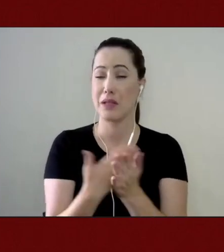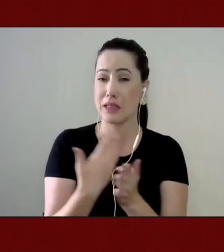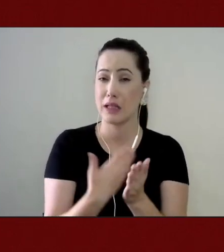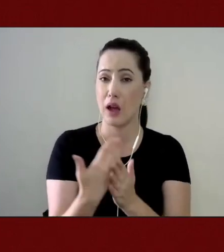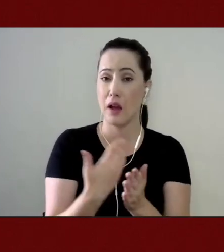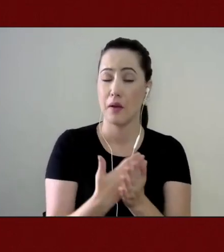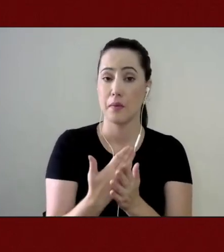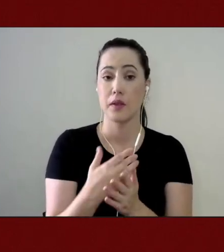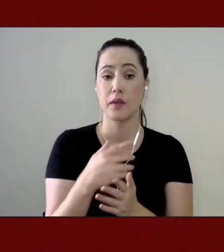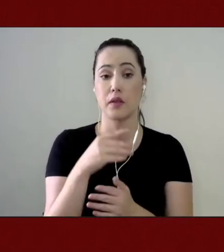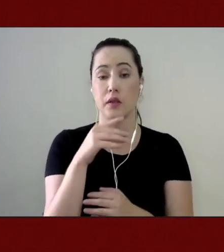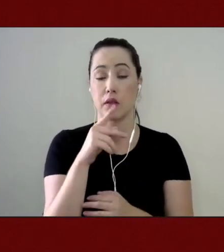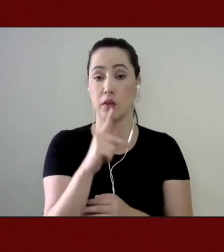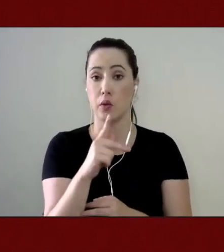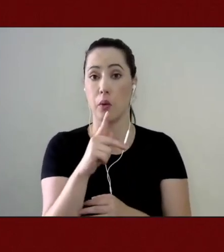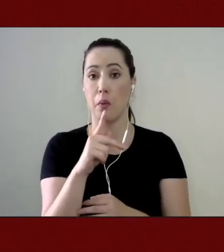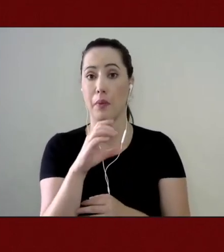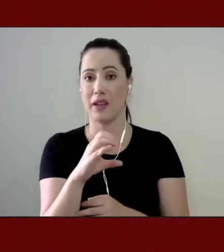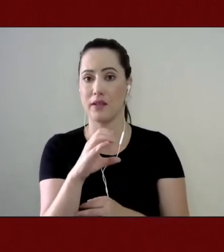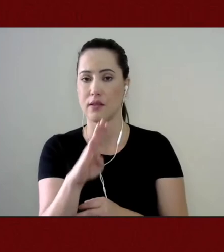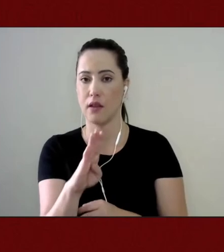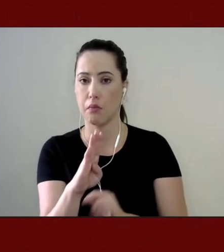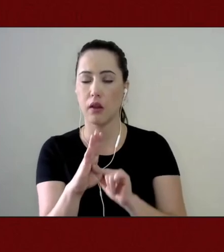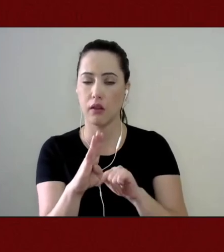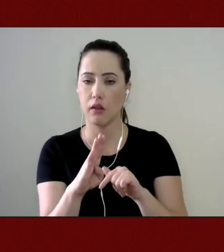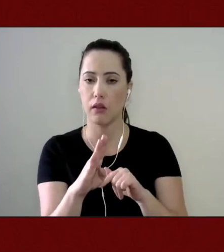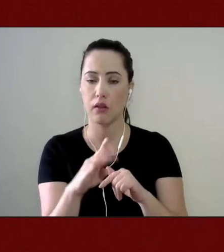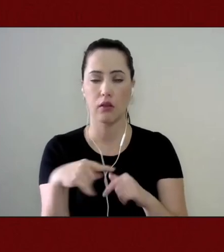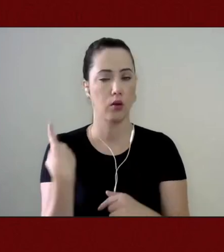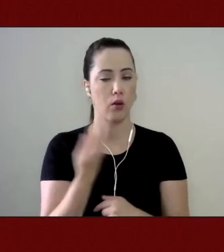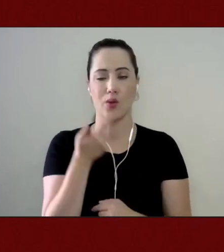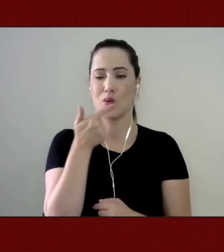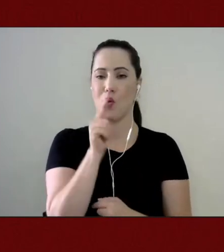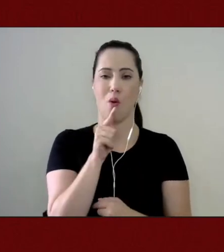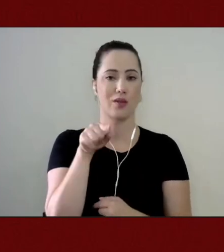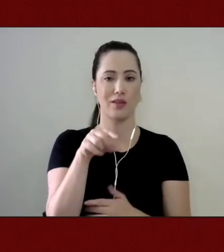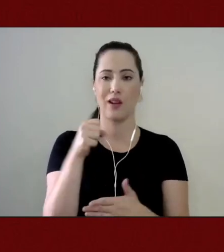que nós não fomos capazes de enfrentar essa discussão